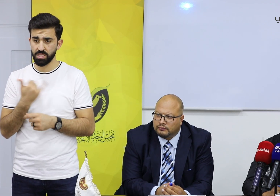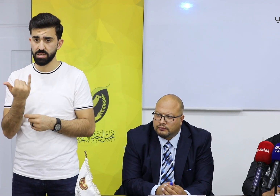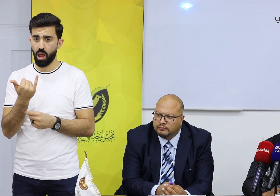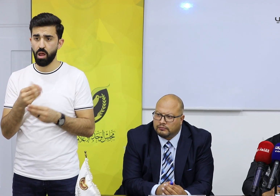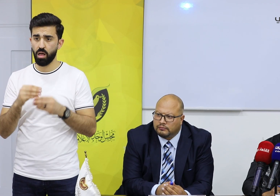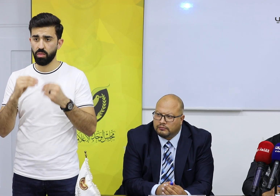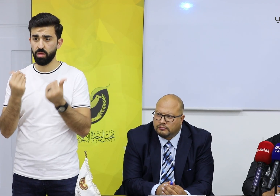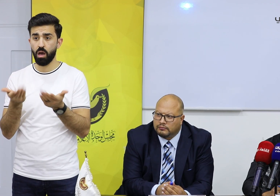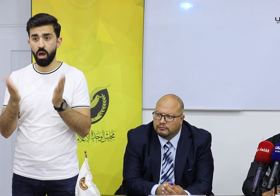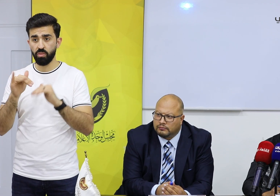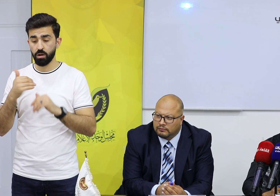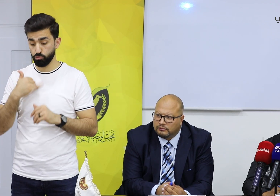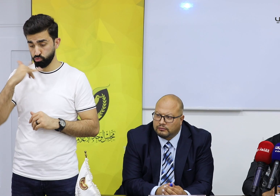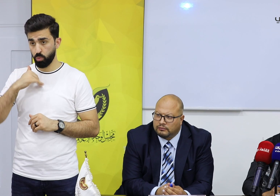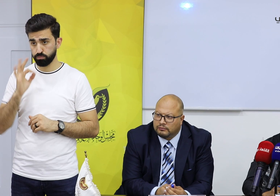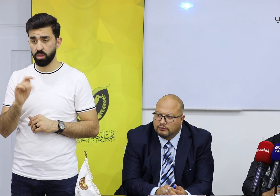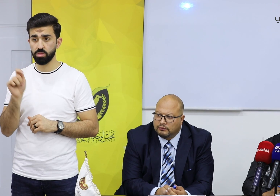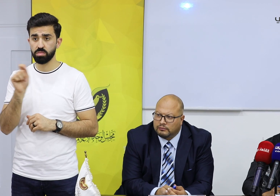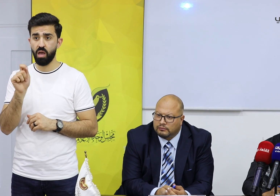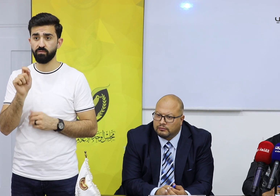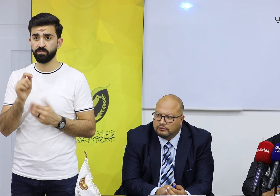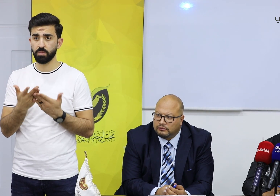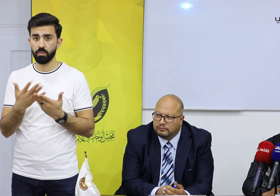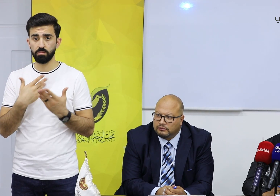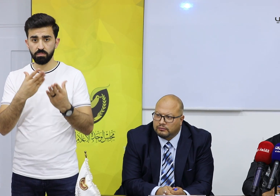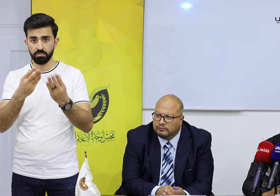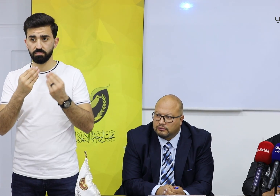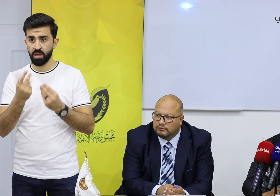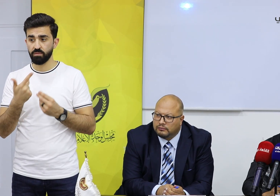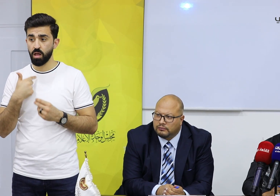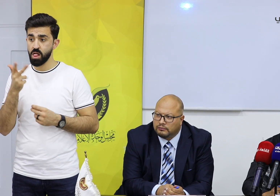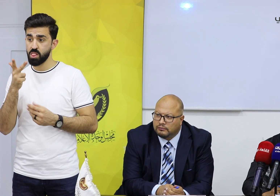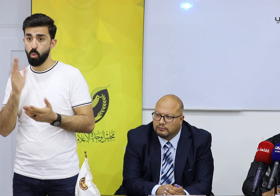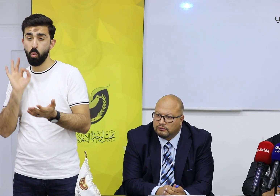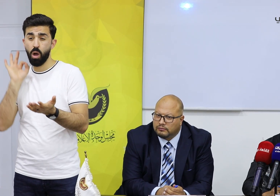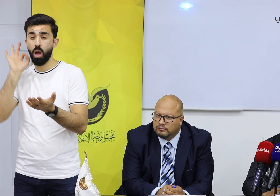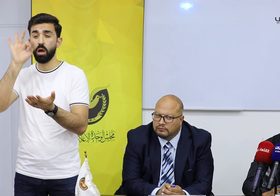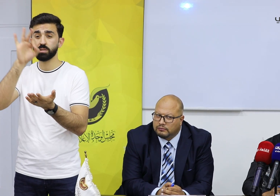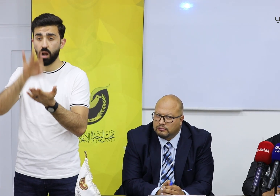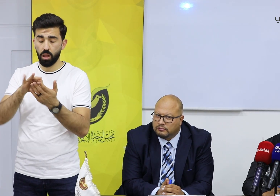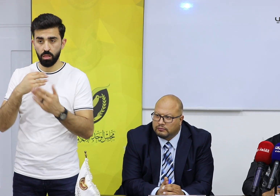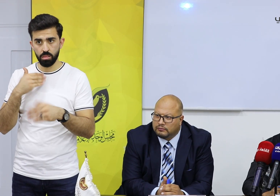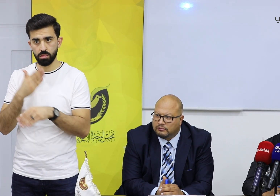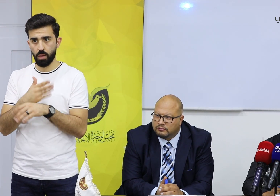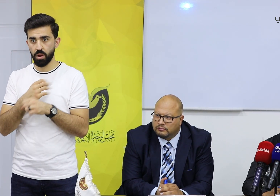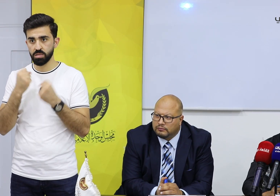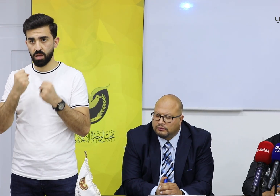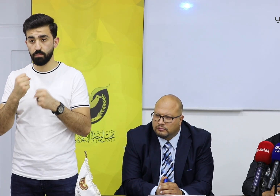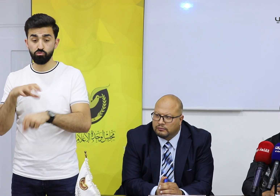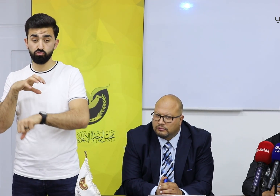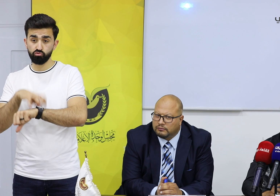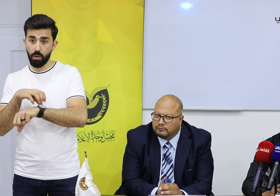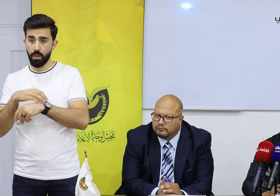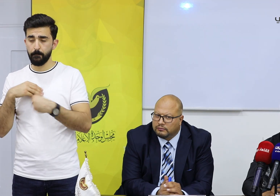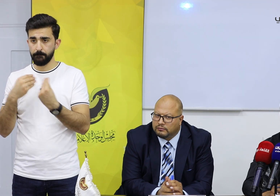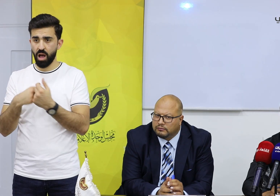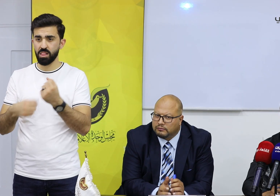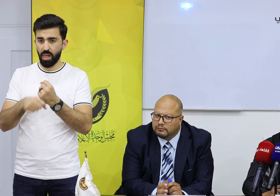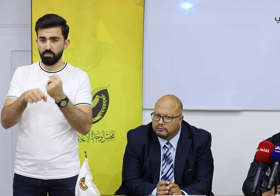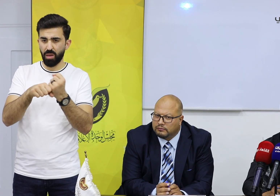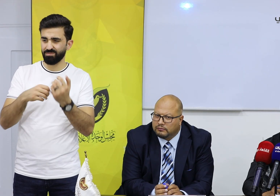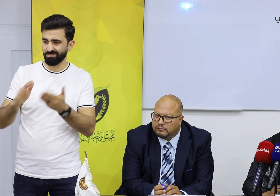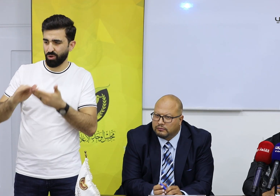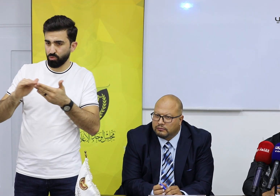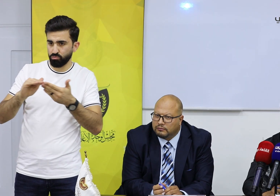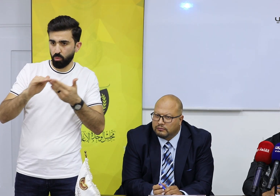يعني طالب ضعيف. حتى لما يوصل الثانويه العامه هو بكون كثير ضعيف، ولما يوصل على الجامعه بكون معلش هو مشي برضه